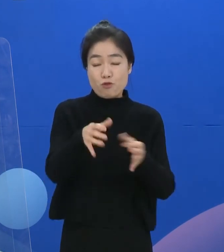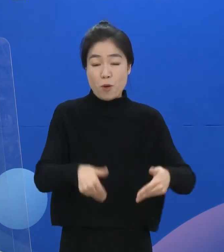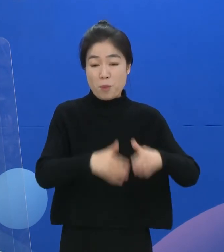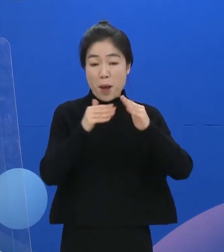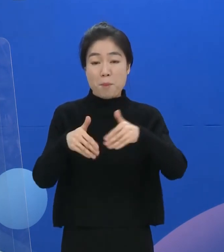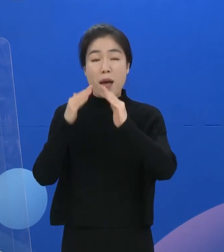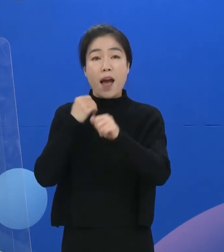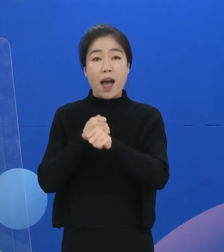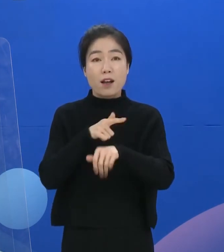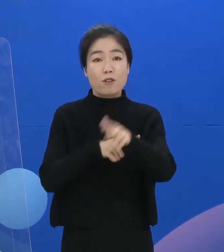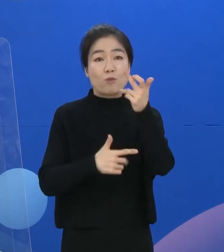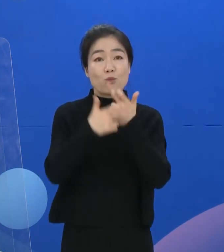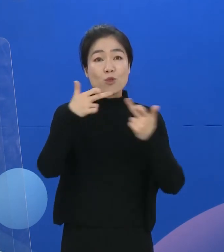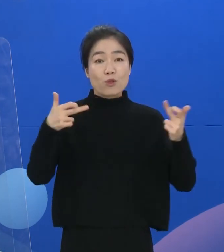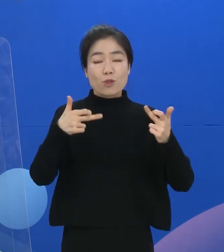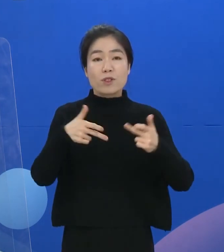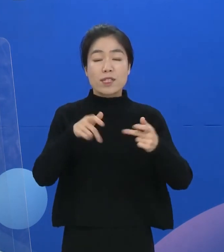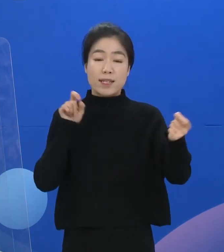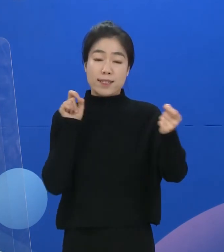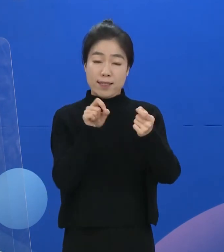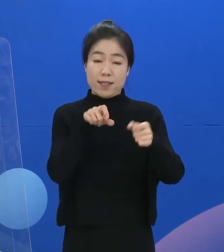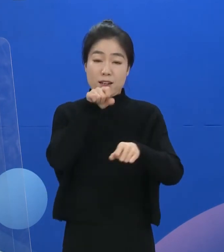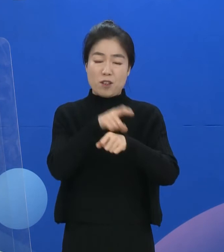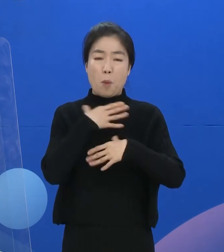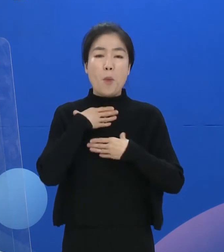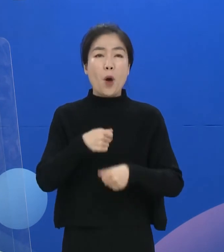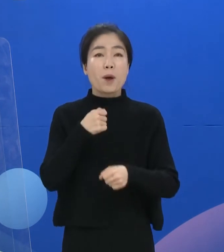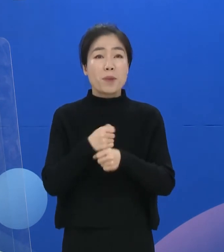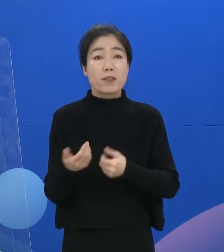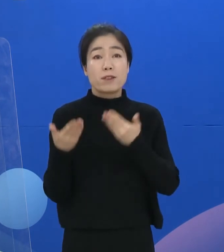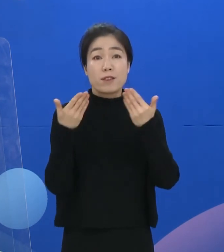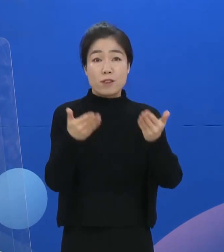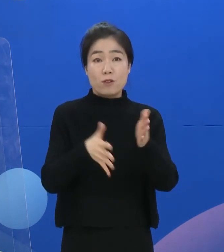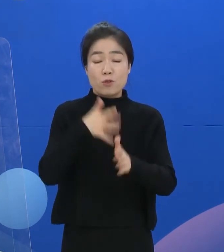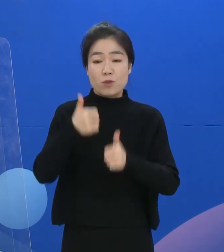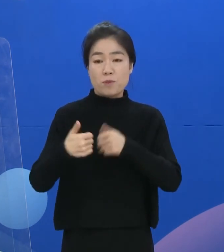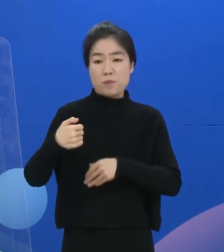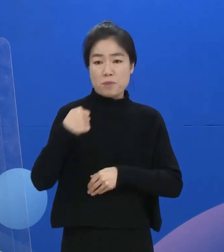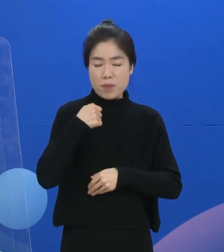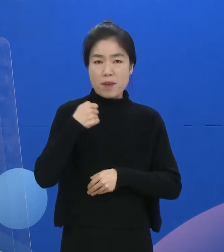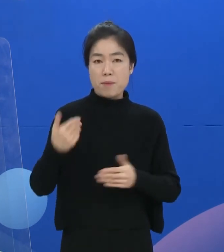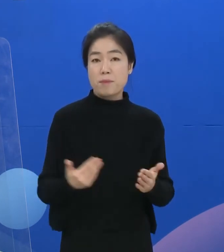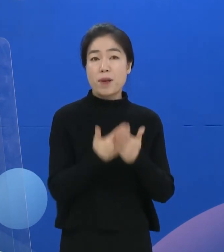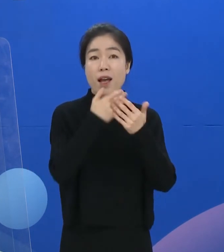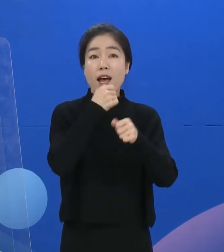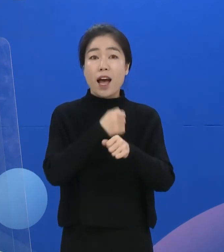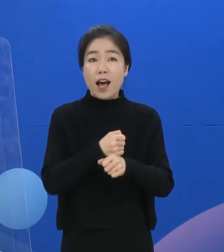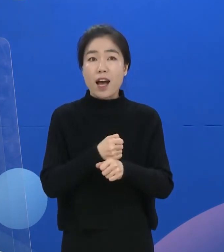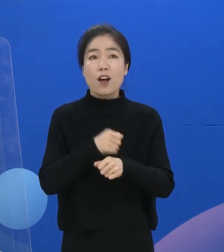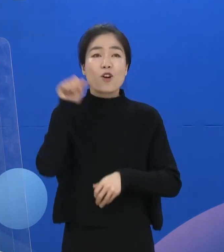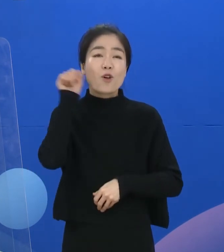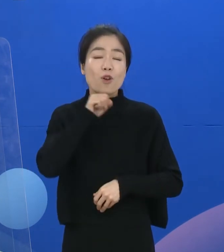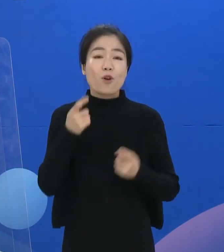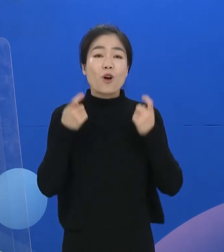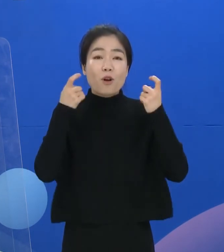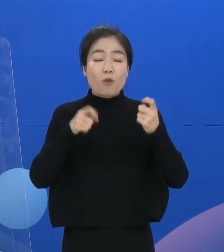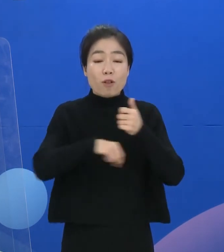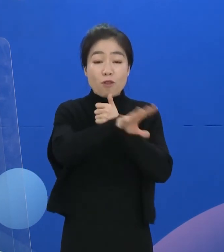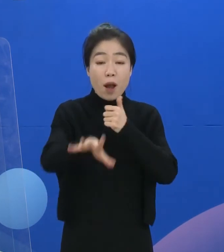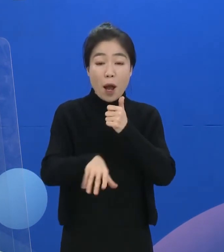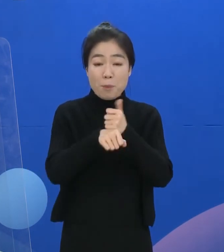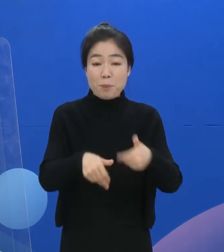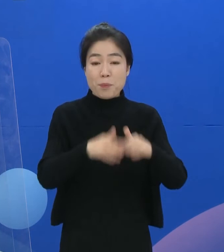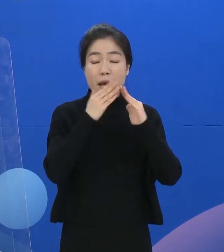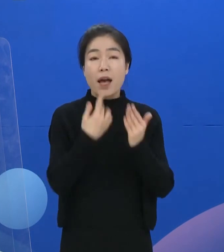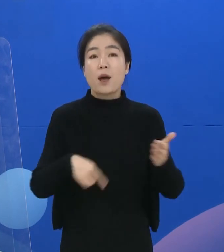유치 소상공인과 상생할 수 있는 복합쇼핑몰 입점 무등산 접근성 향상